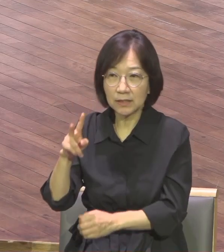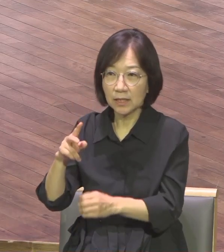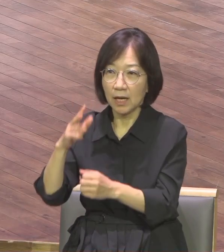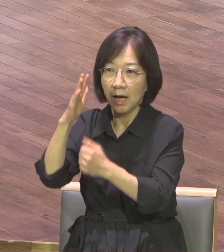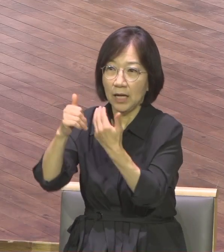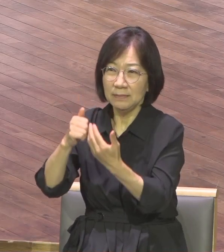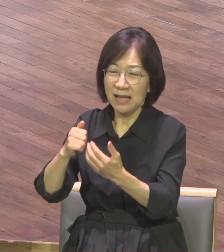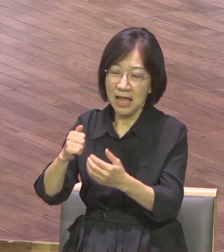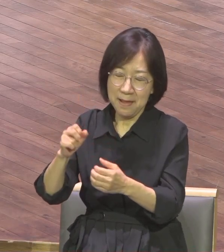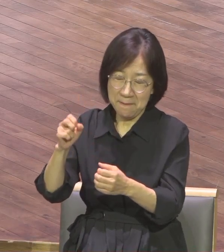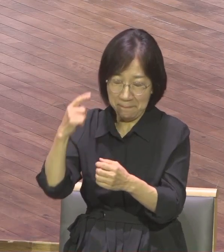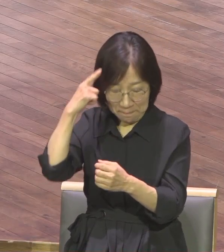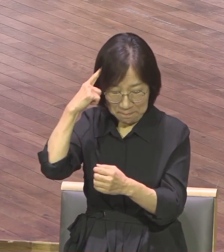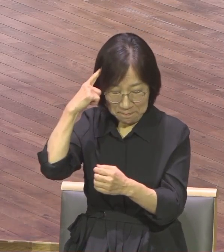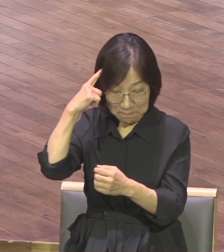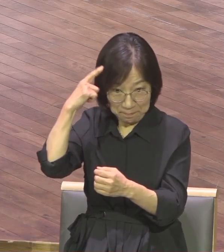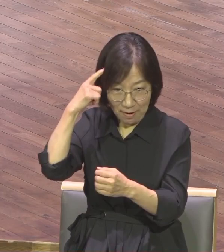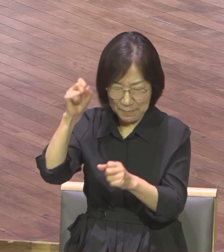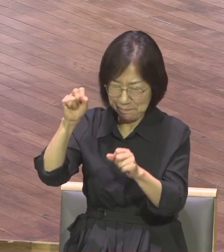줘봤잖아요.